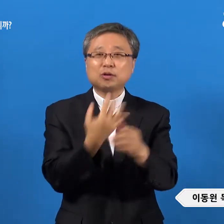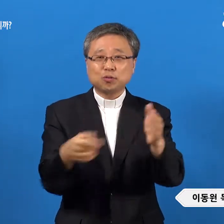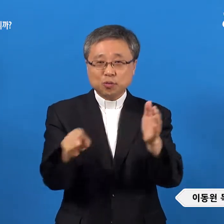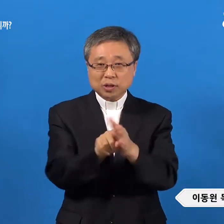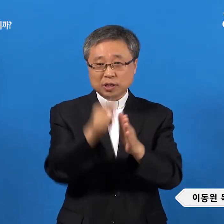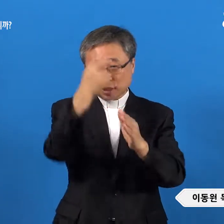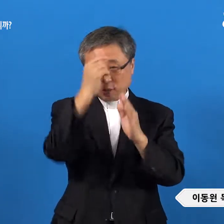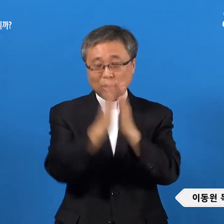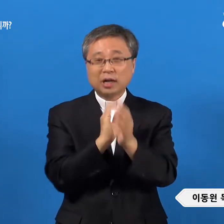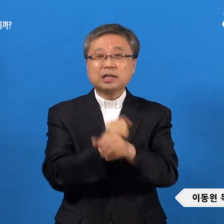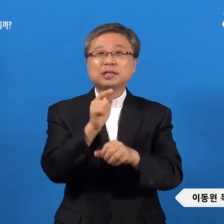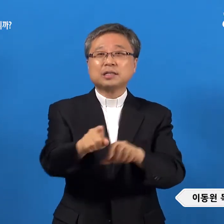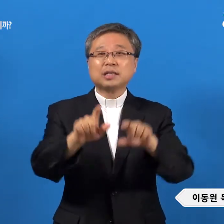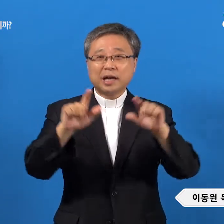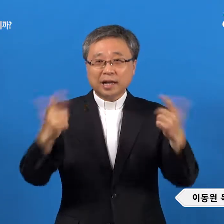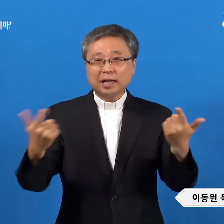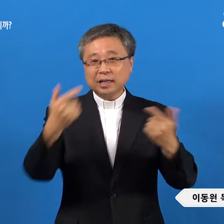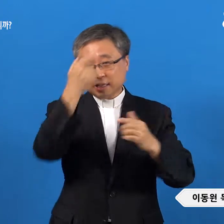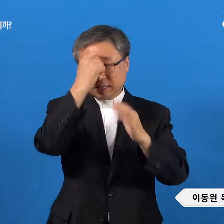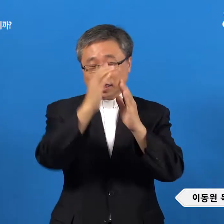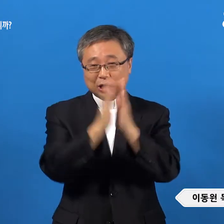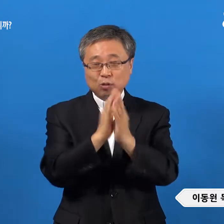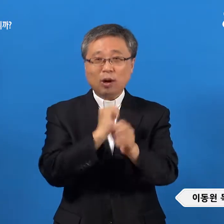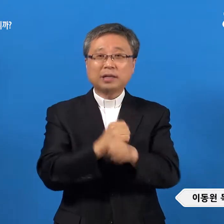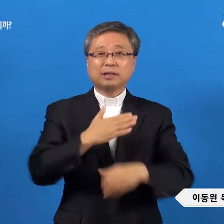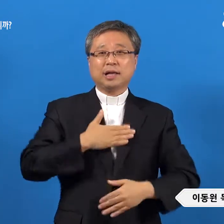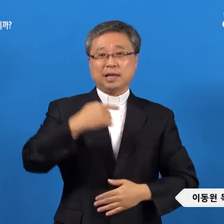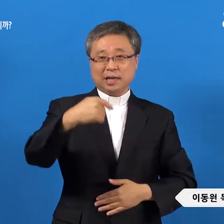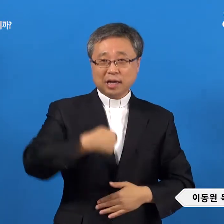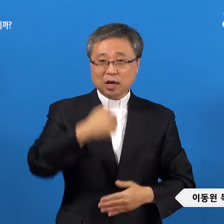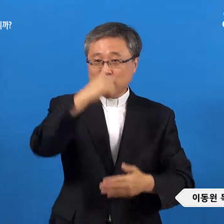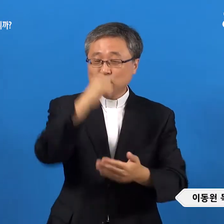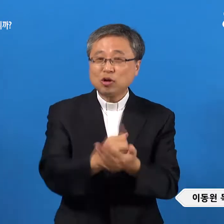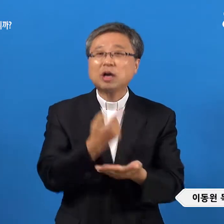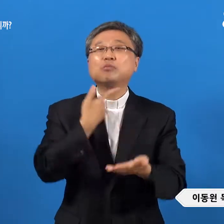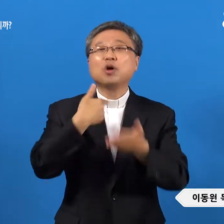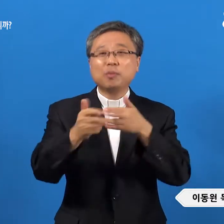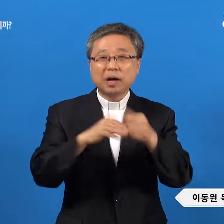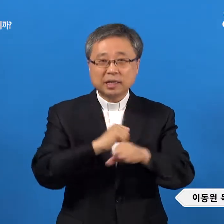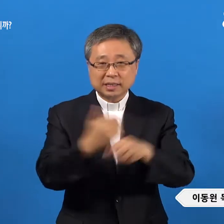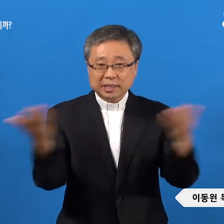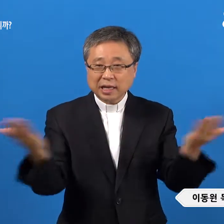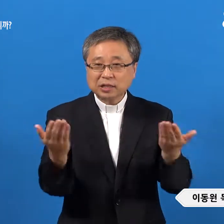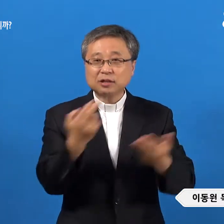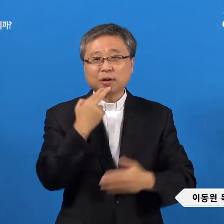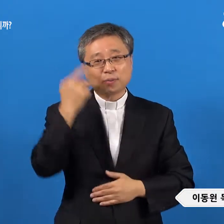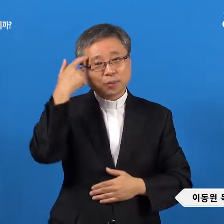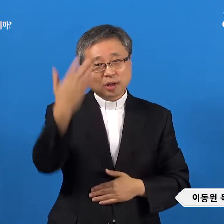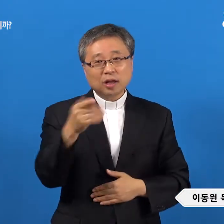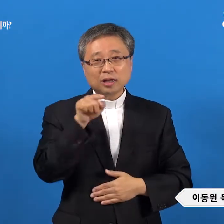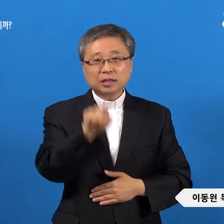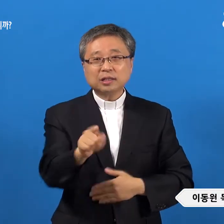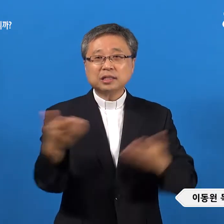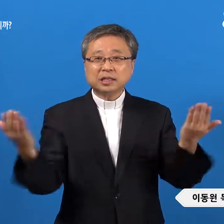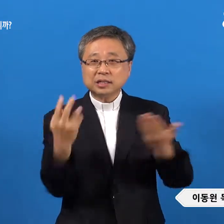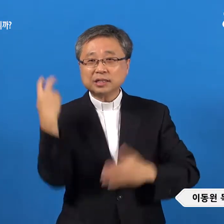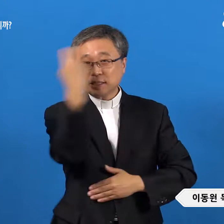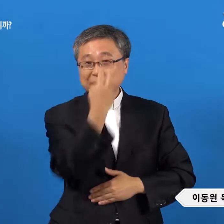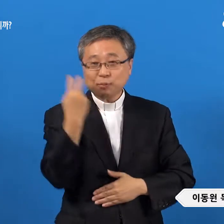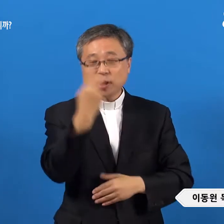기도할 것이 아니라 기도하는 나에게 죄를 범한 사실이 없는지 그것을 살펴야 한다라고